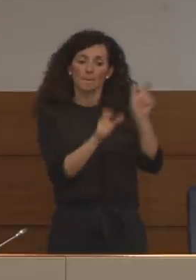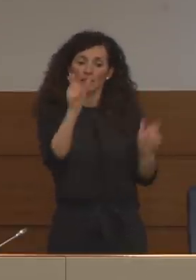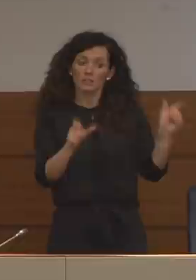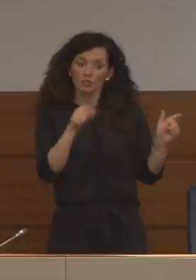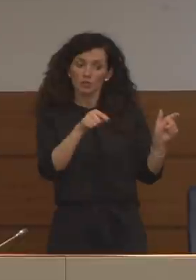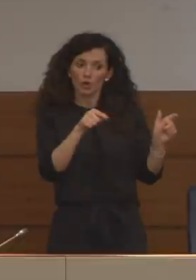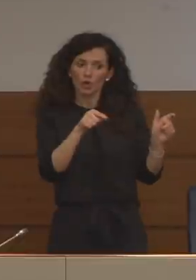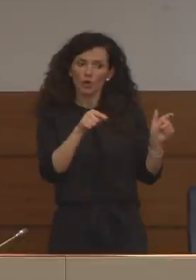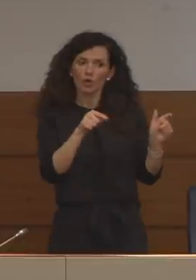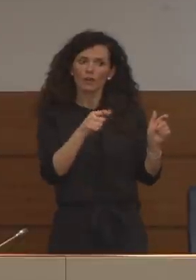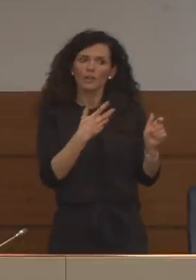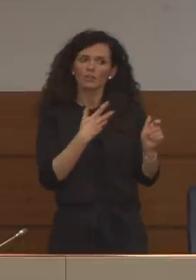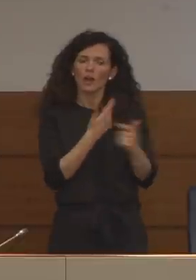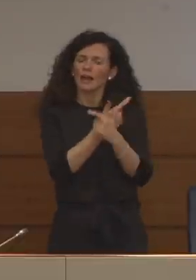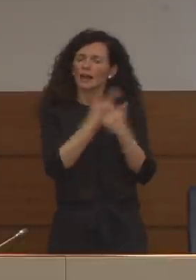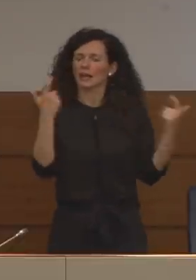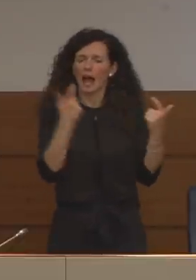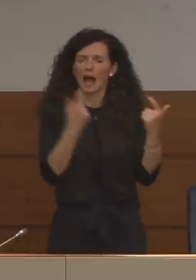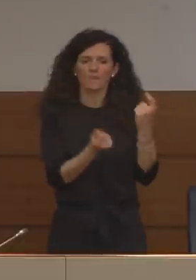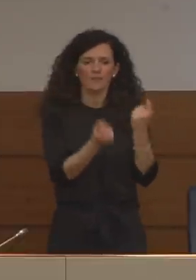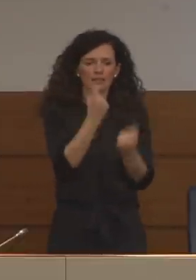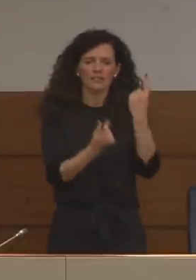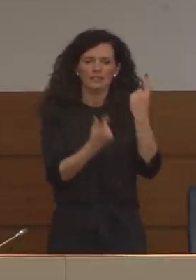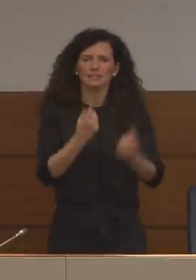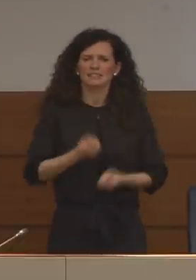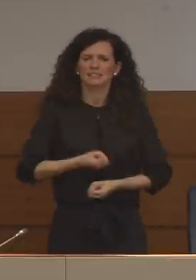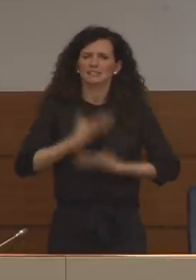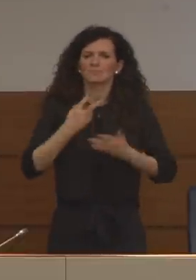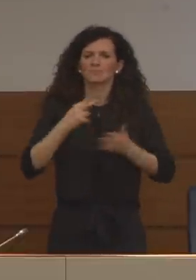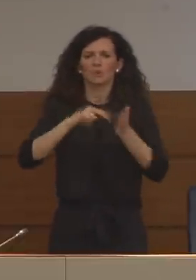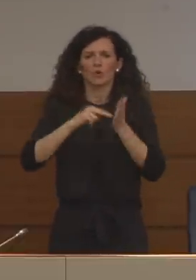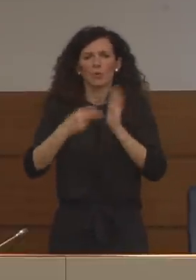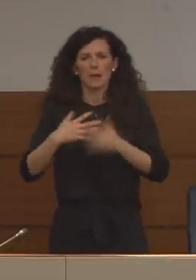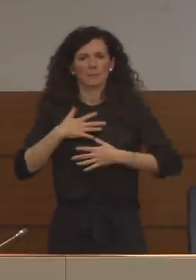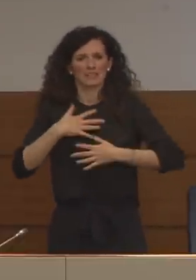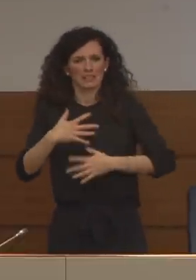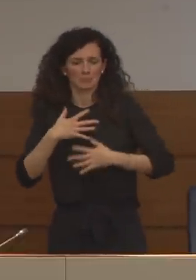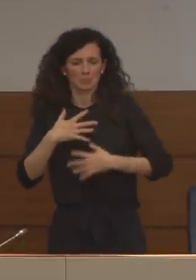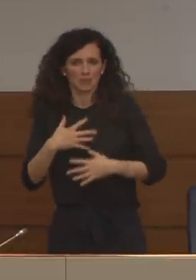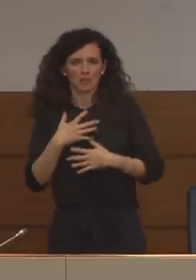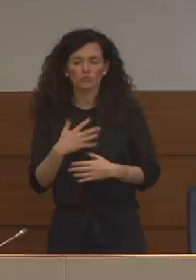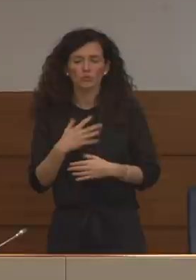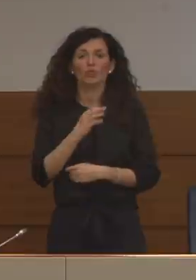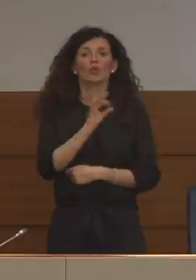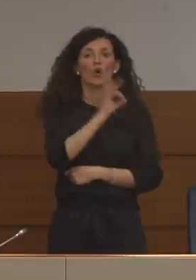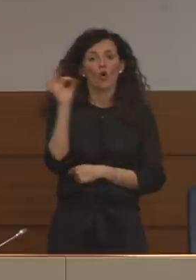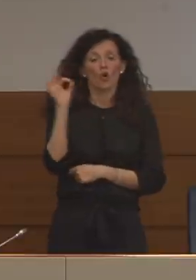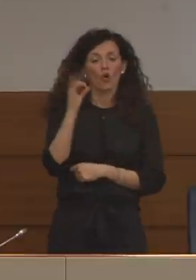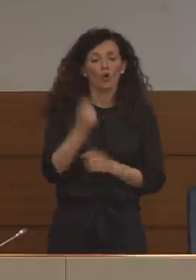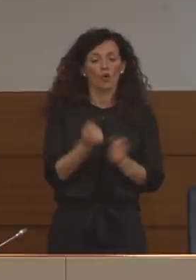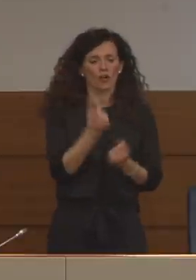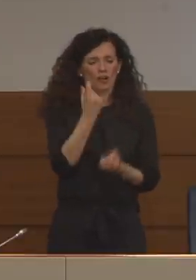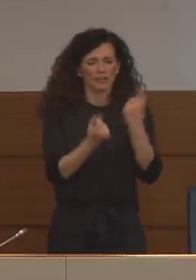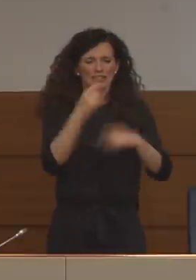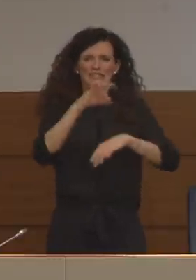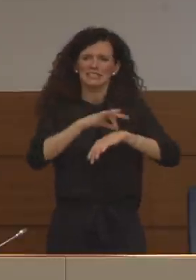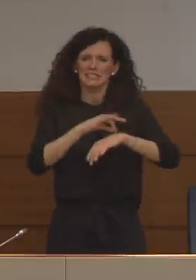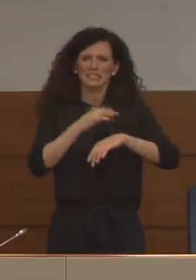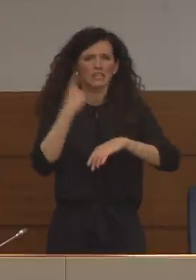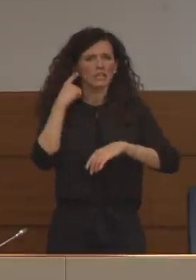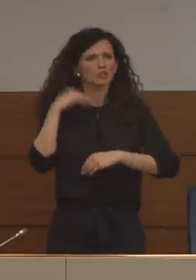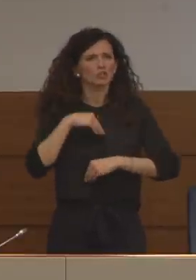sintomi respiratori oppure che anche in presenza di sintomi chiamiamoli